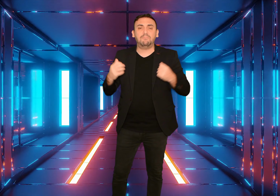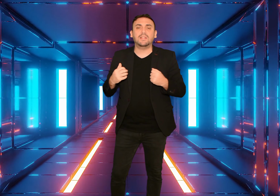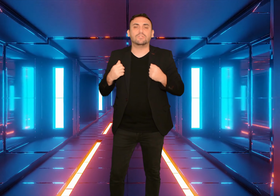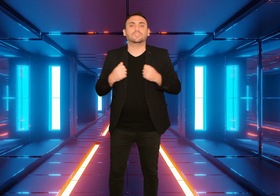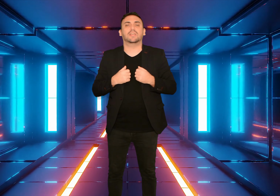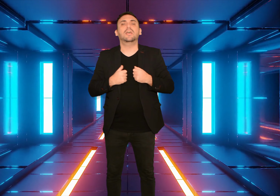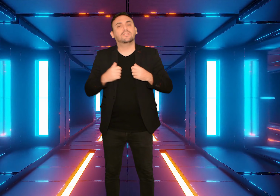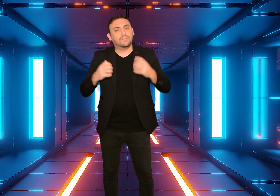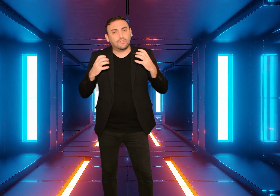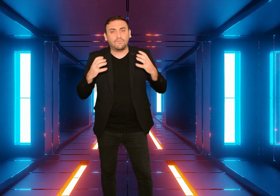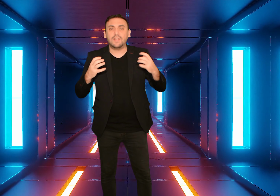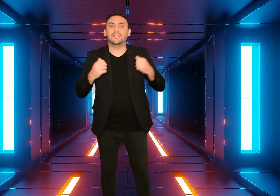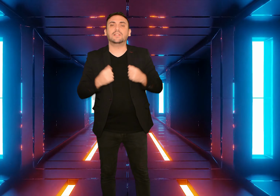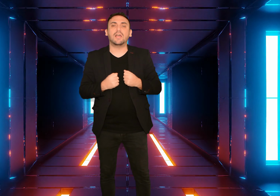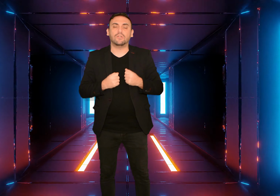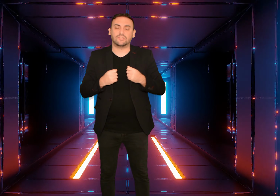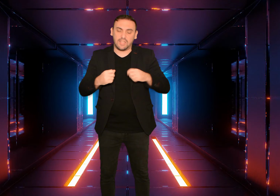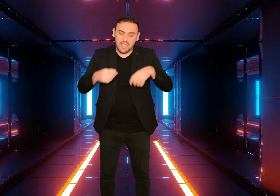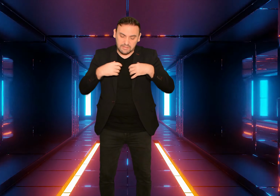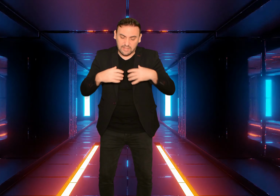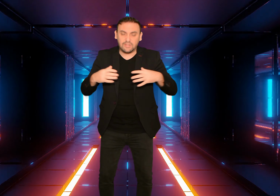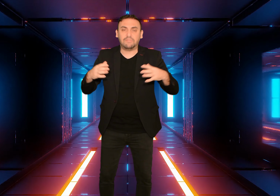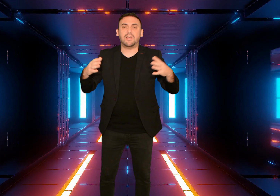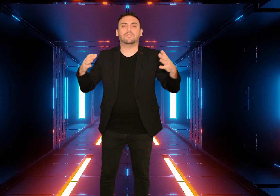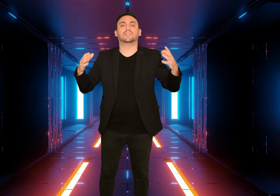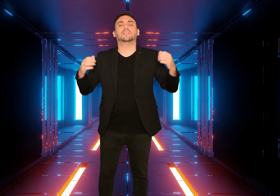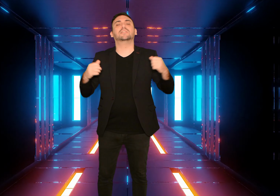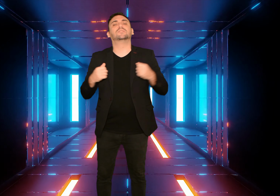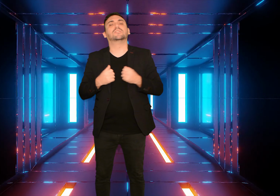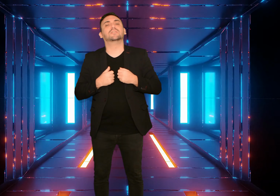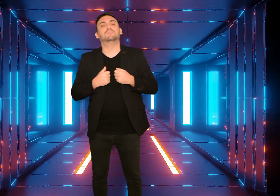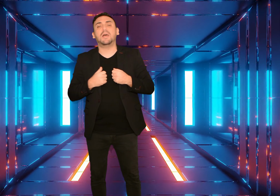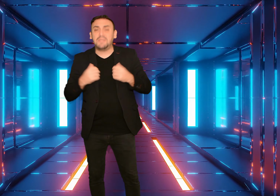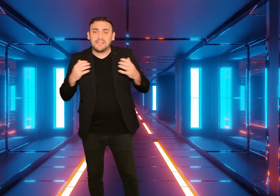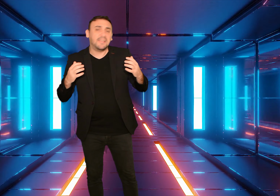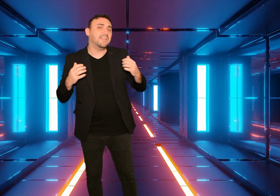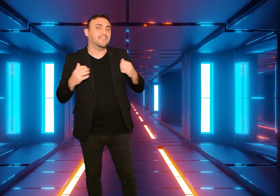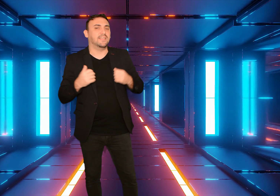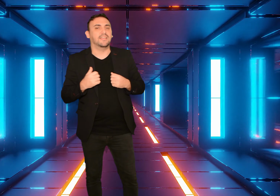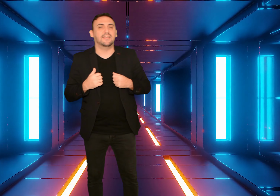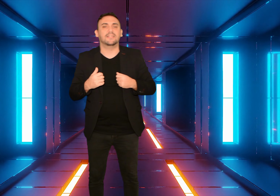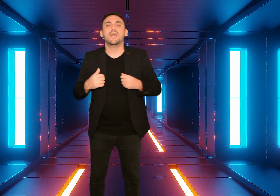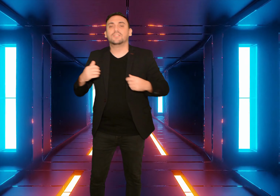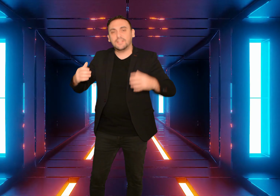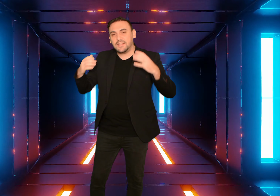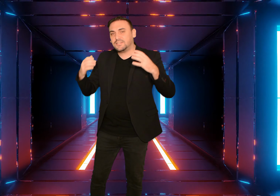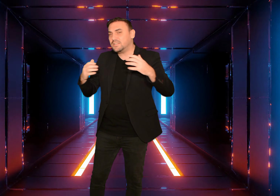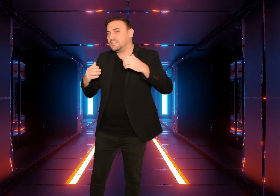pentru ce să-ți dupăr din dragoste Nu mai vreau de tine să-mi aminte Și de ce și